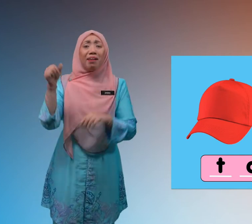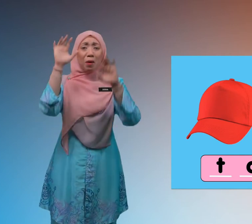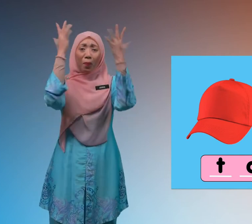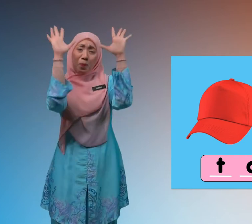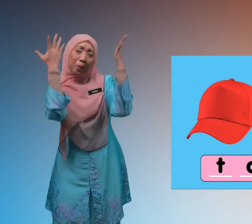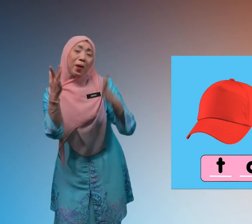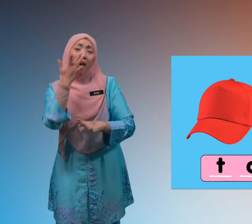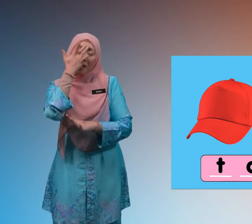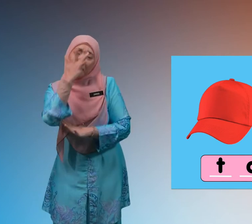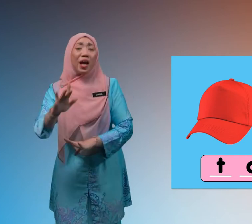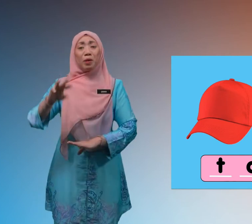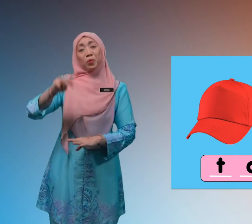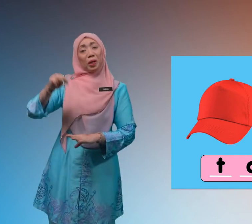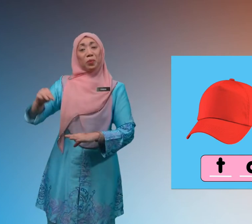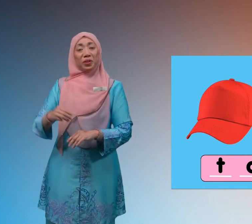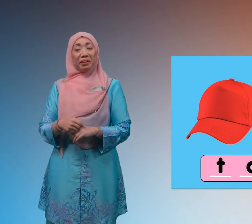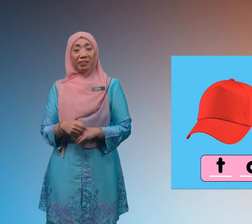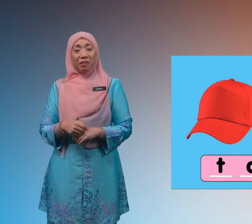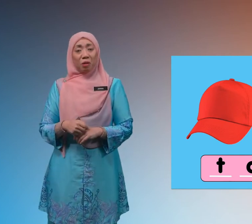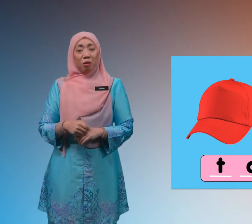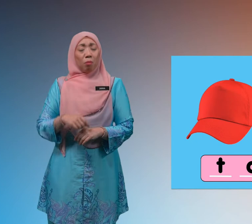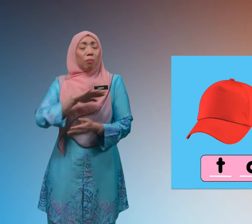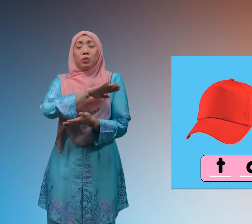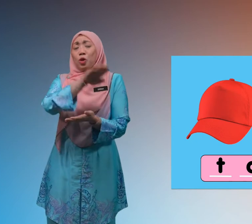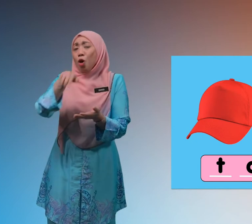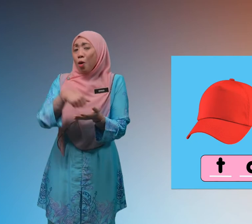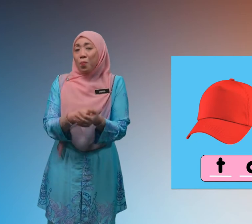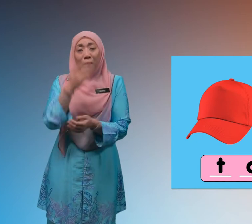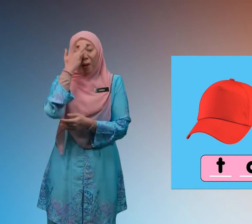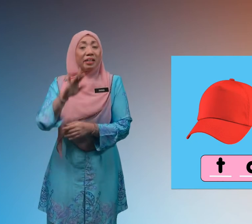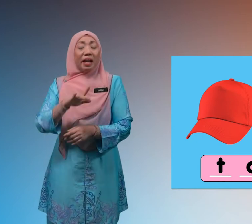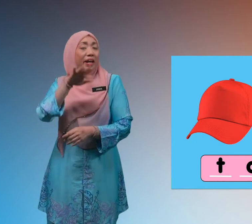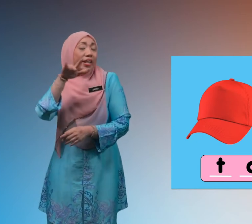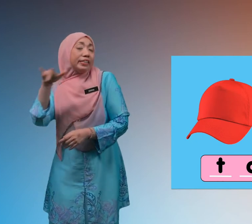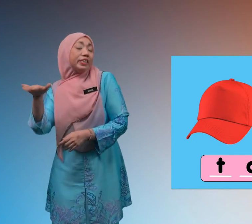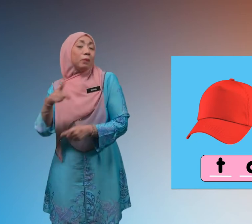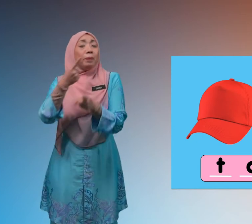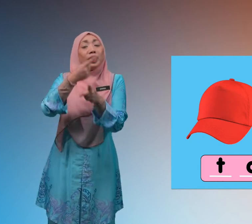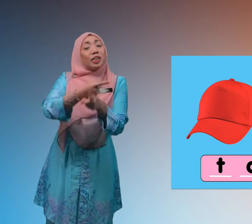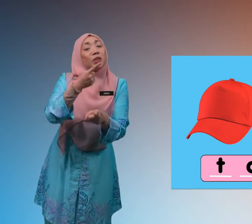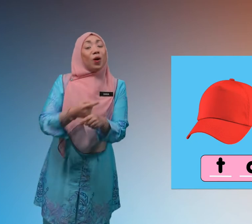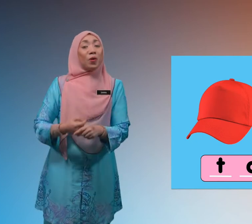Hebatlah, pandai murid-murid. Semua pandai eja